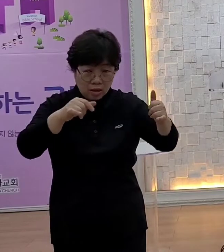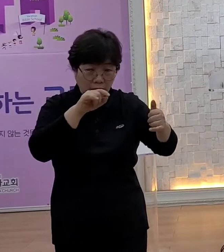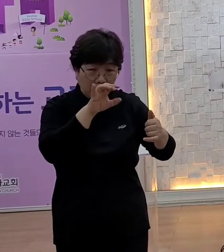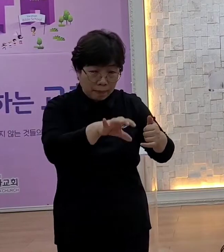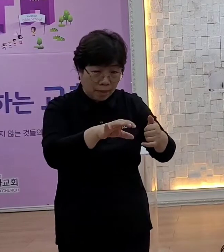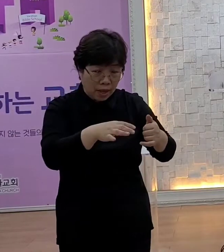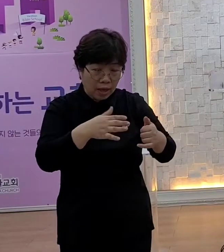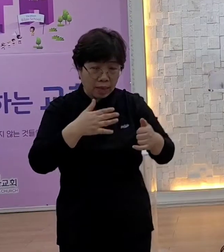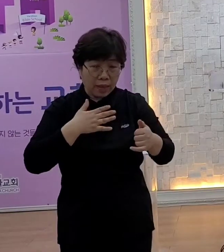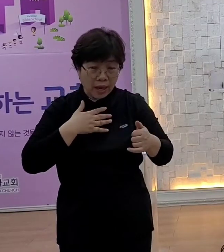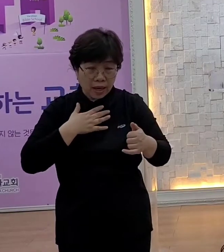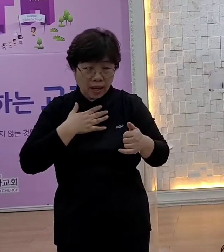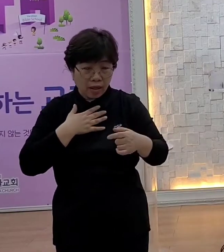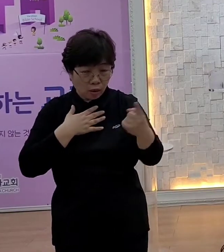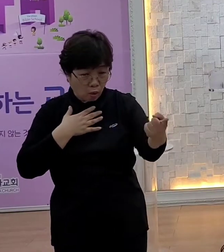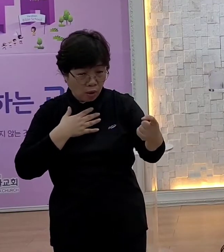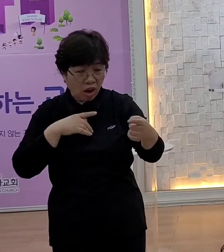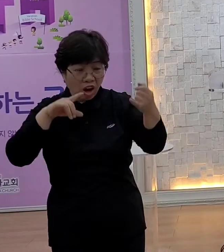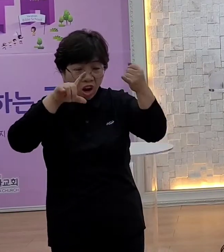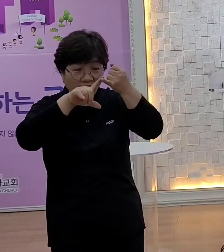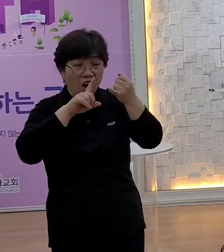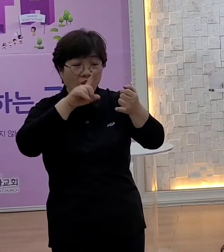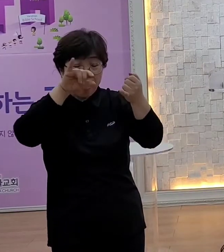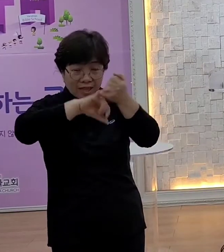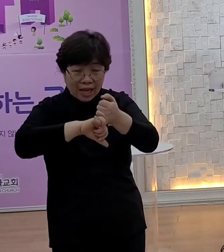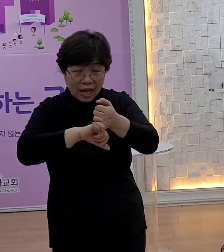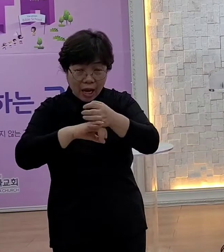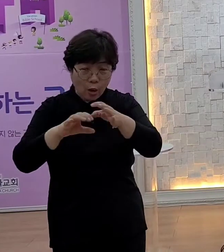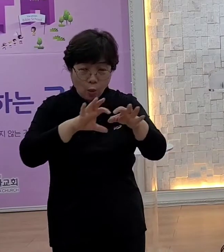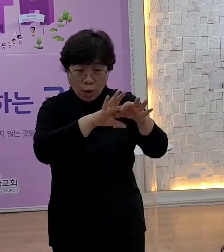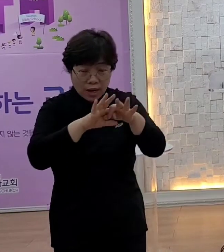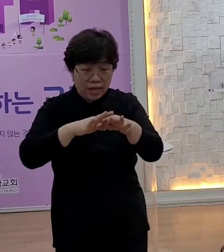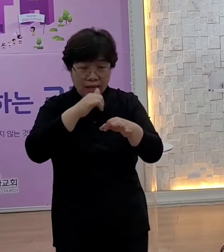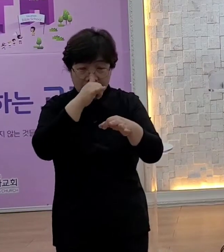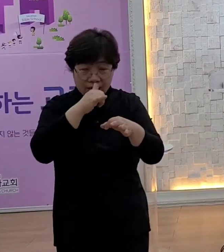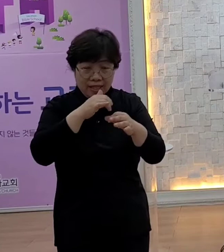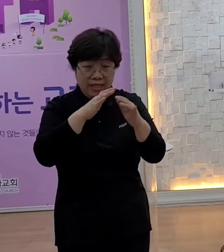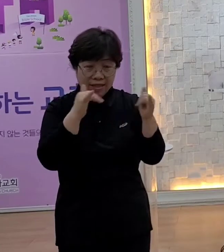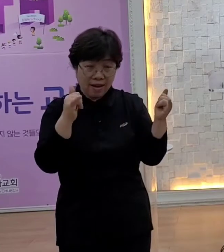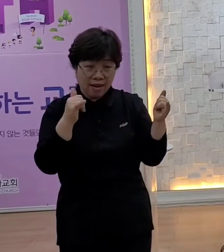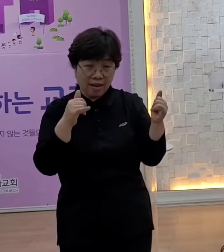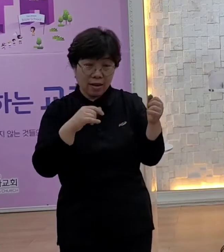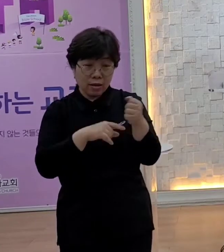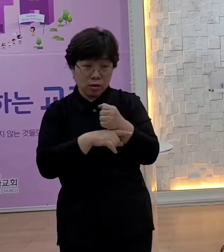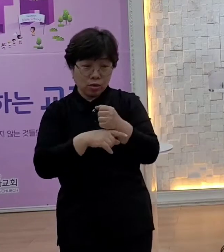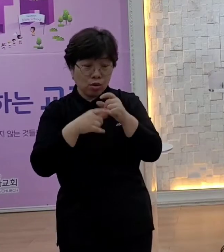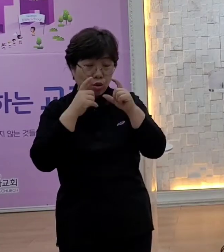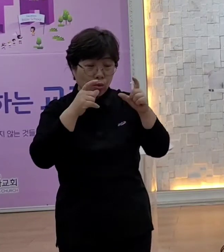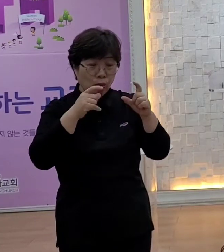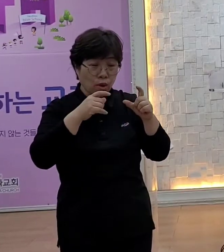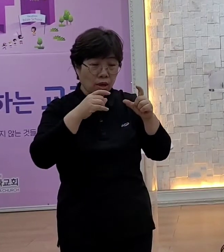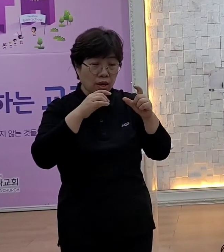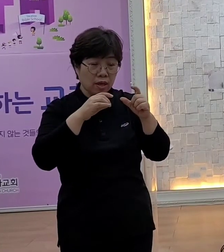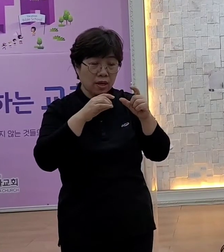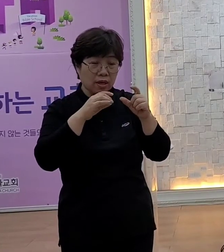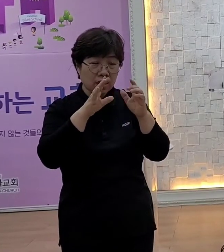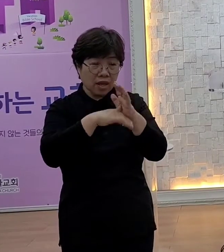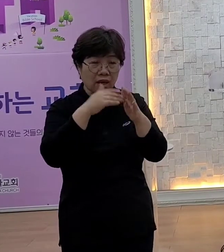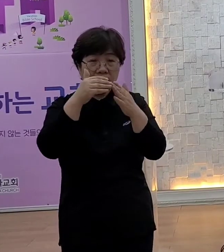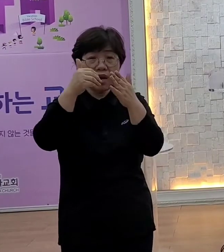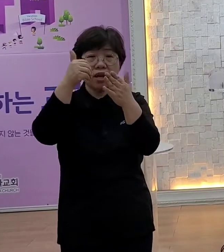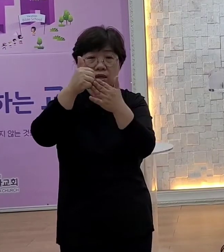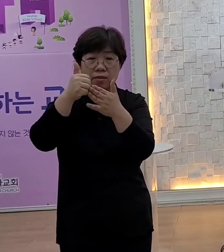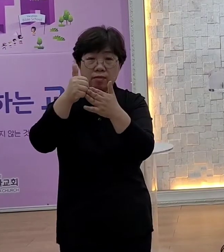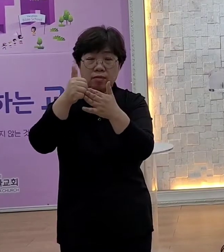나의 자녀다. 이 언약 관계를 알리실 때 사용하셨던 이 하나님이라는 단어는